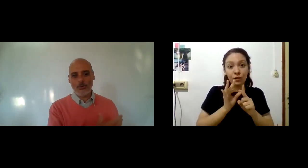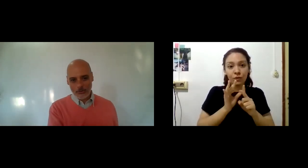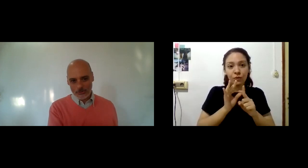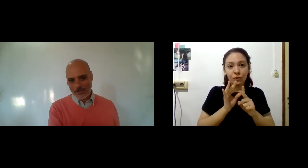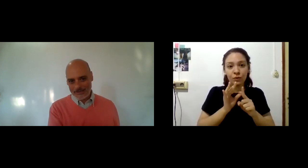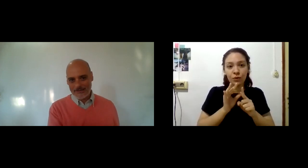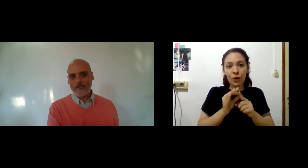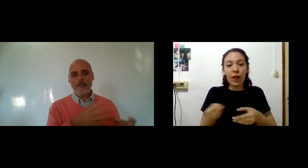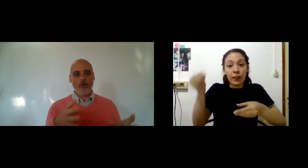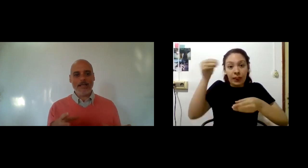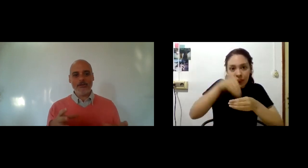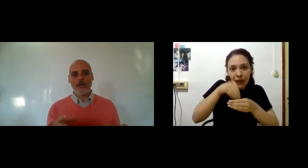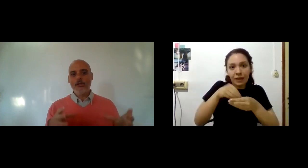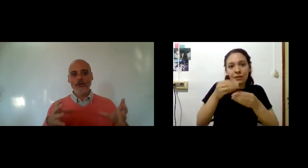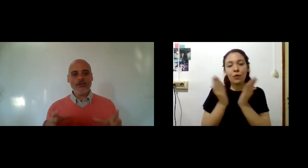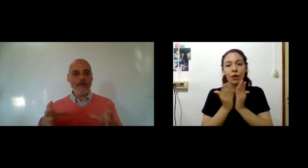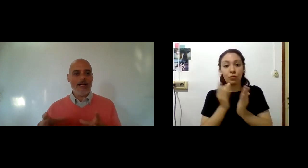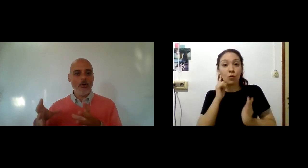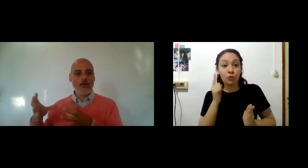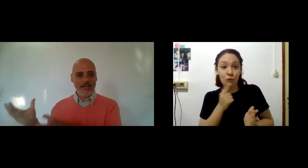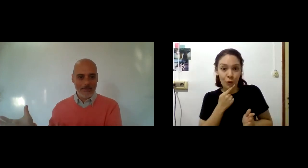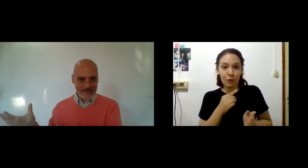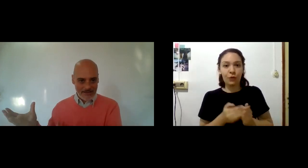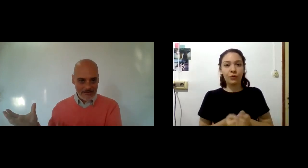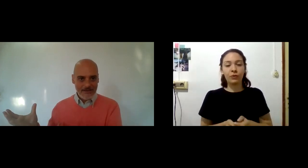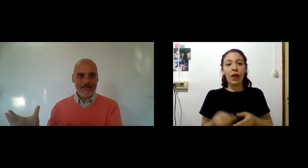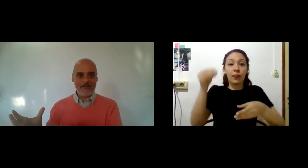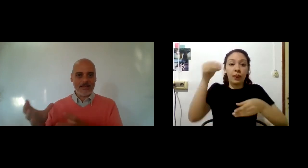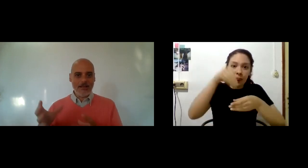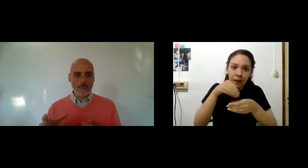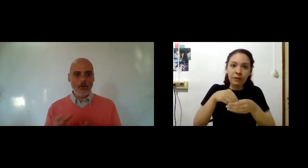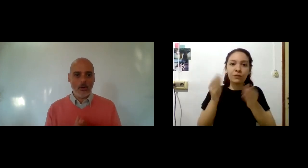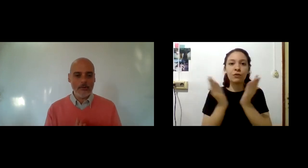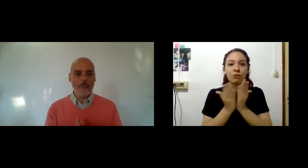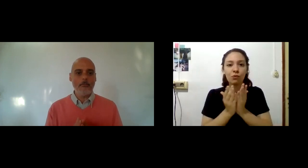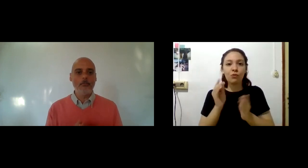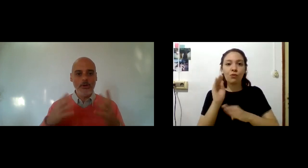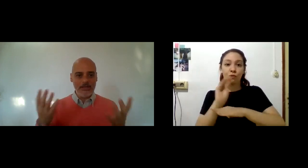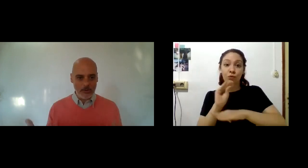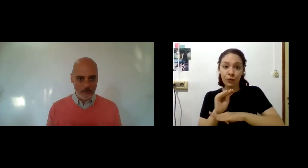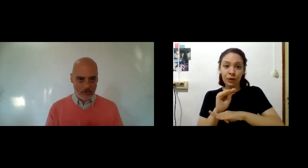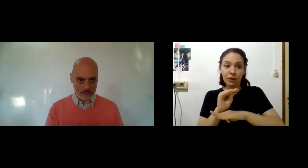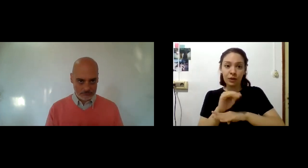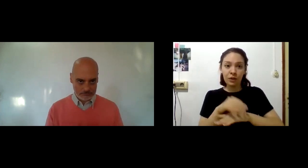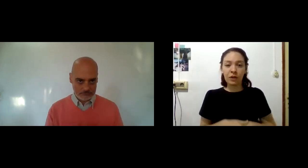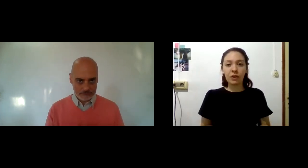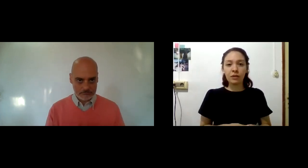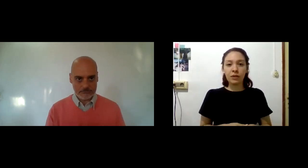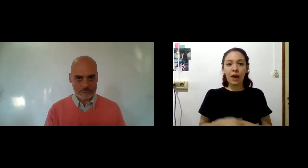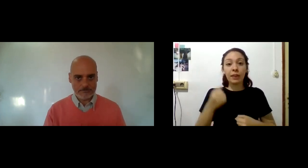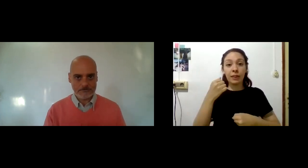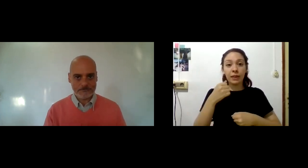son estudios culturales. Por lo tanto, no trabajamos con discapacidad, sino trabajamos con plurilingüismo.